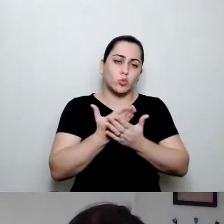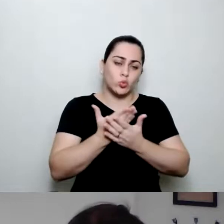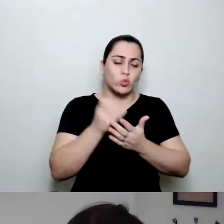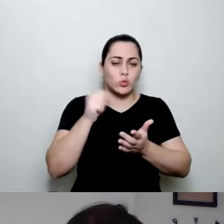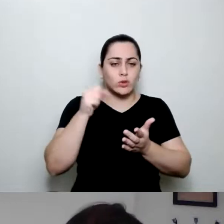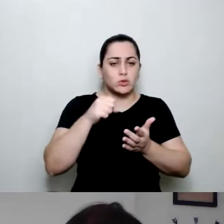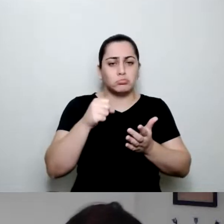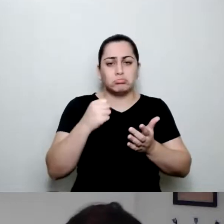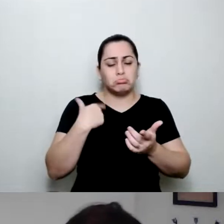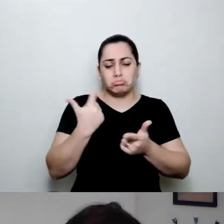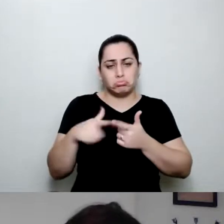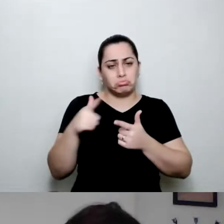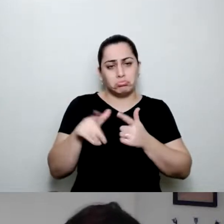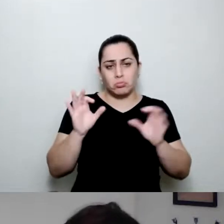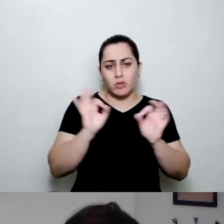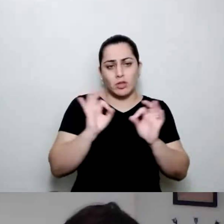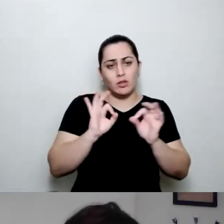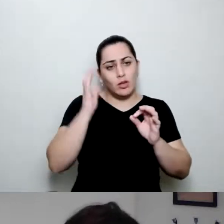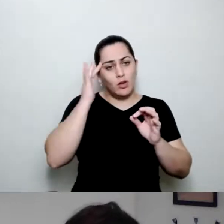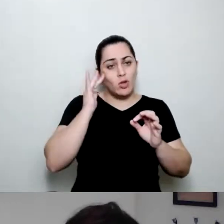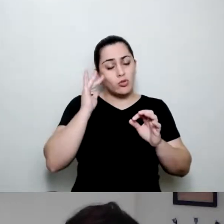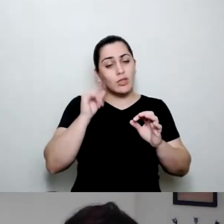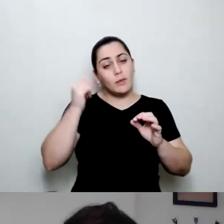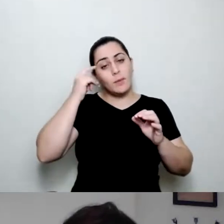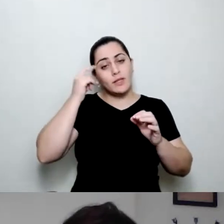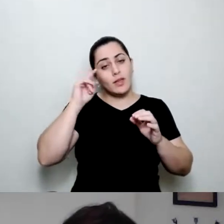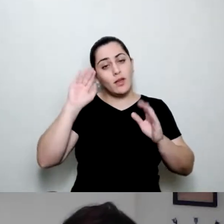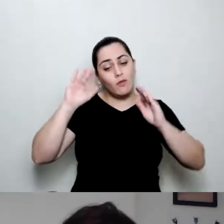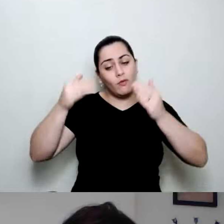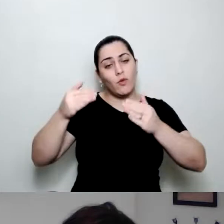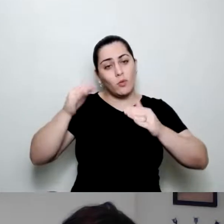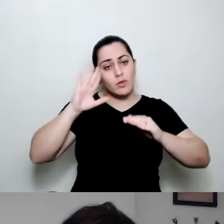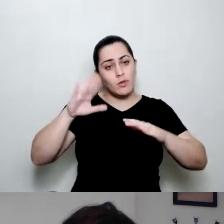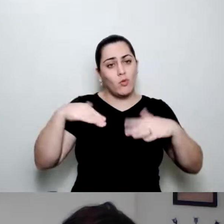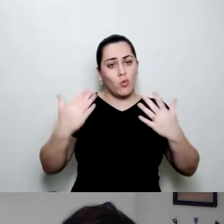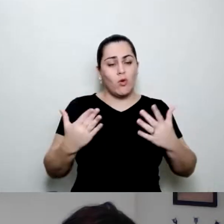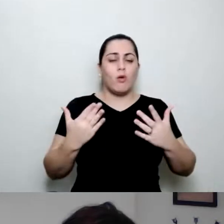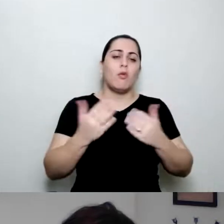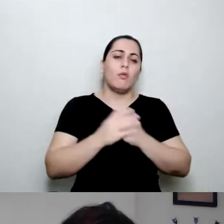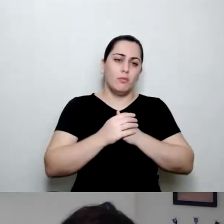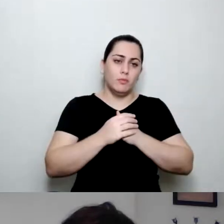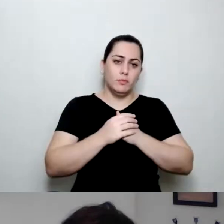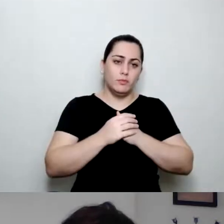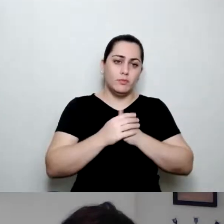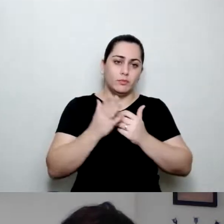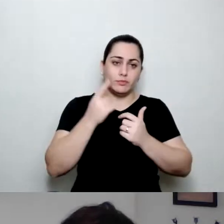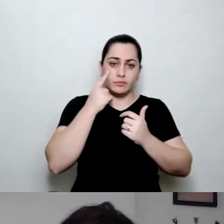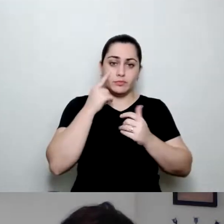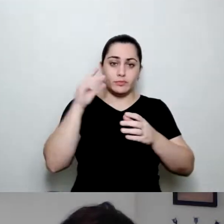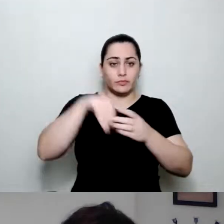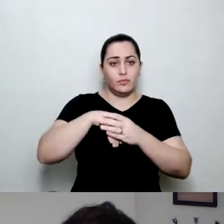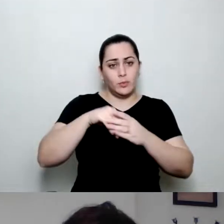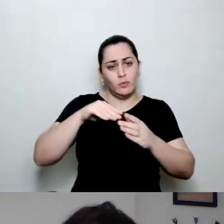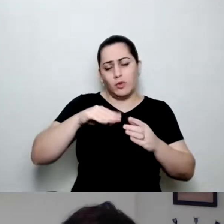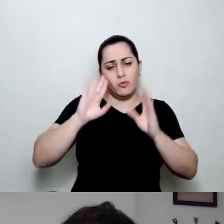não tem nada contra. Eu acho que tem uma questão só de prioridade, né? De como você desenhar isso dentro da prioridade.